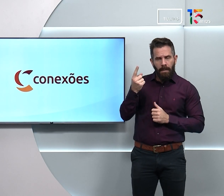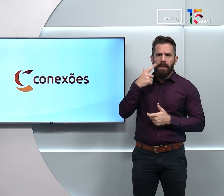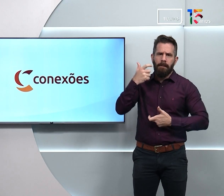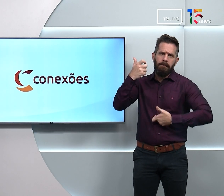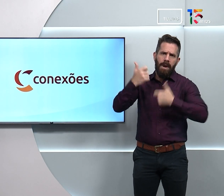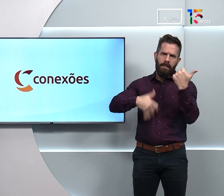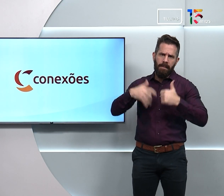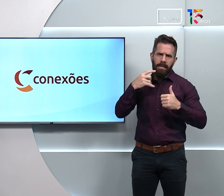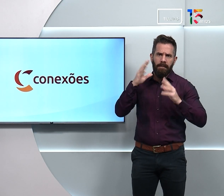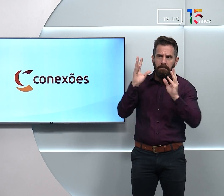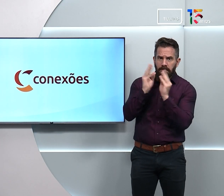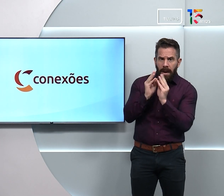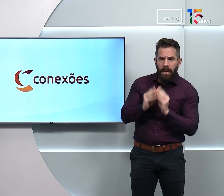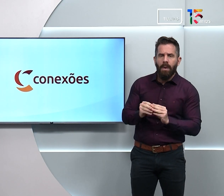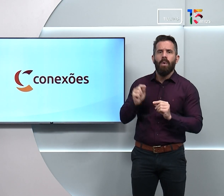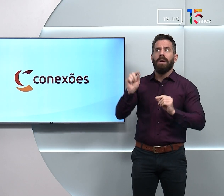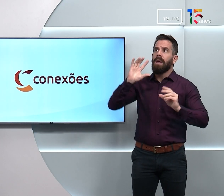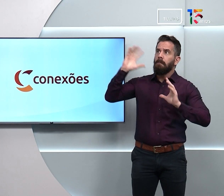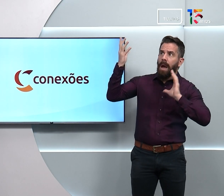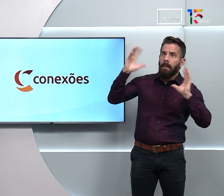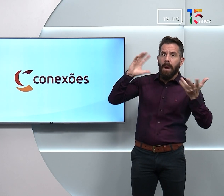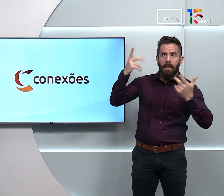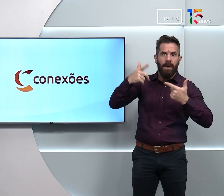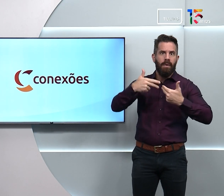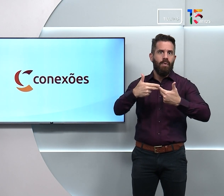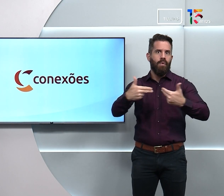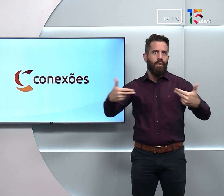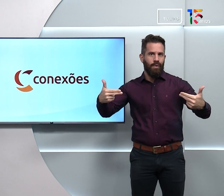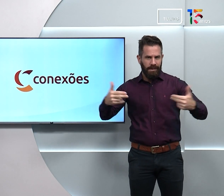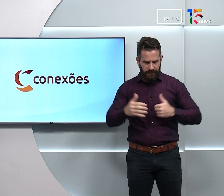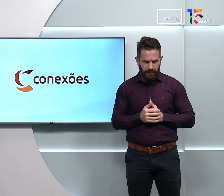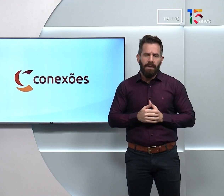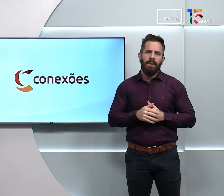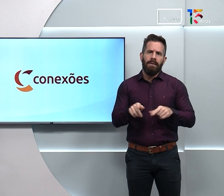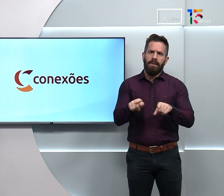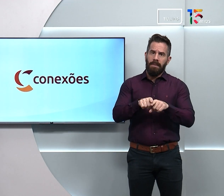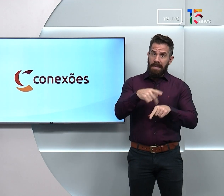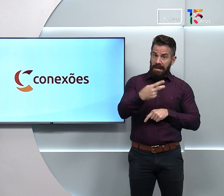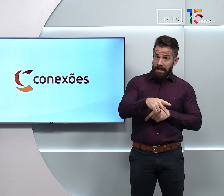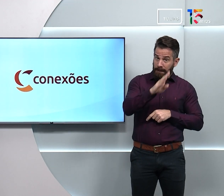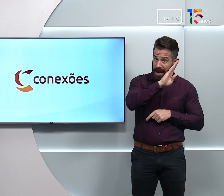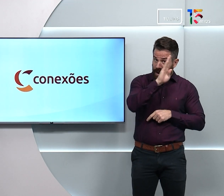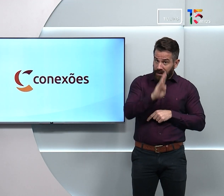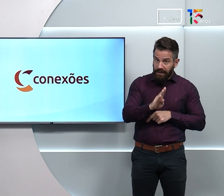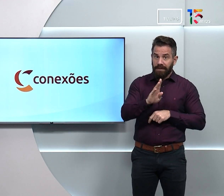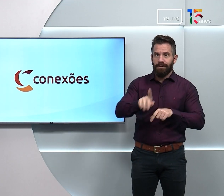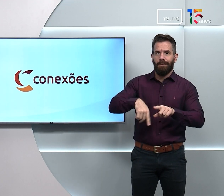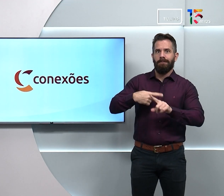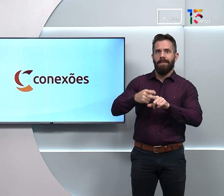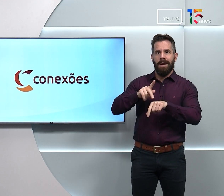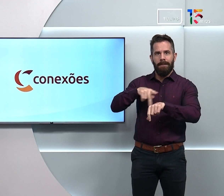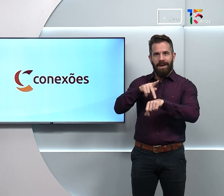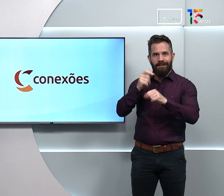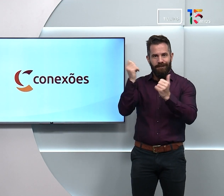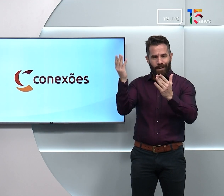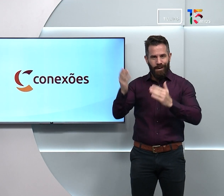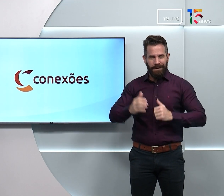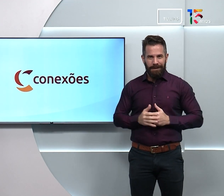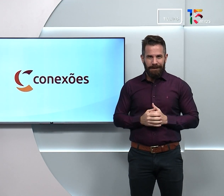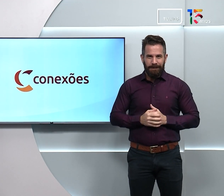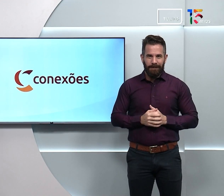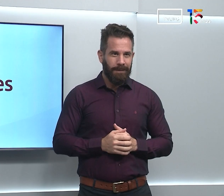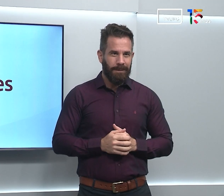aquele nosso rápido resumo de informações importantes do cenário nacional e internacional.